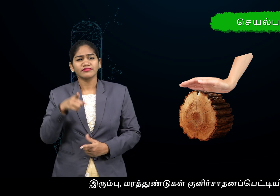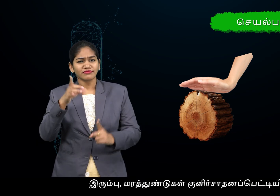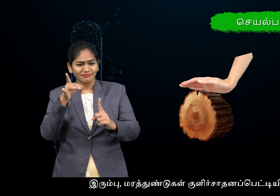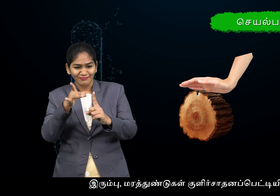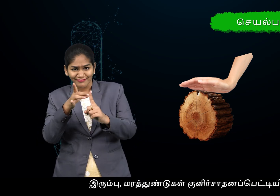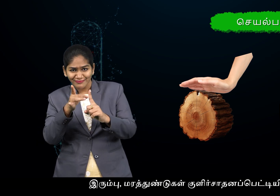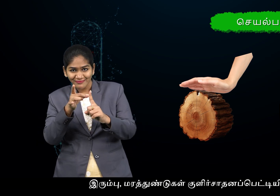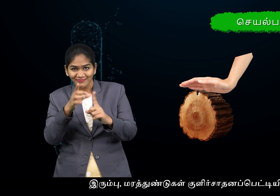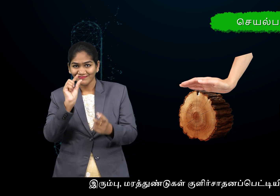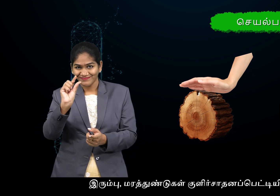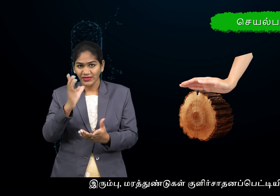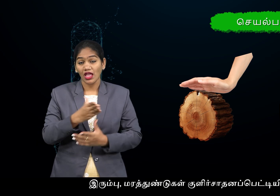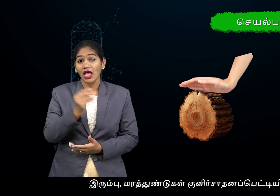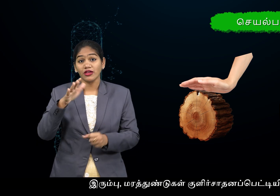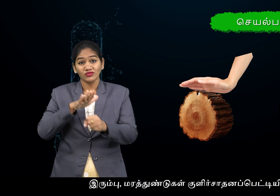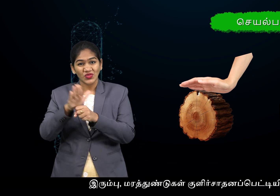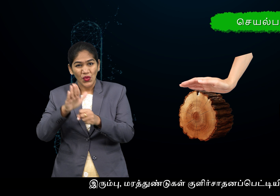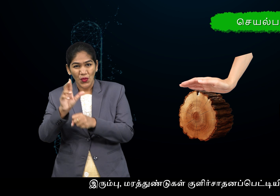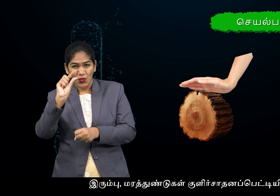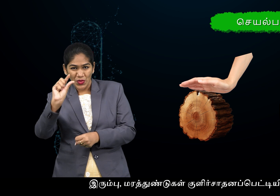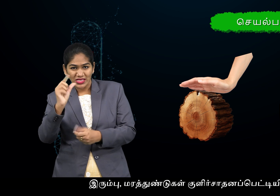இரும்பு மரத்துண்டுகள் குளிர்சாதன பெட்டியில்